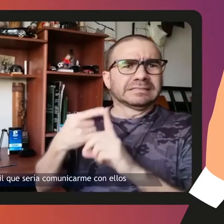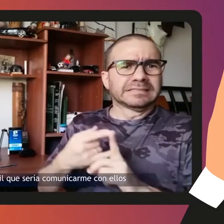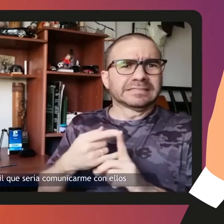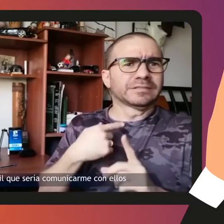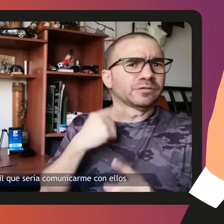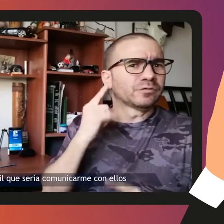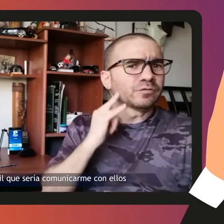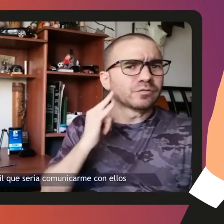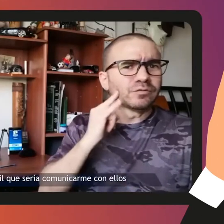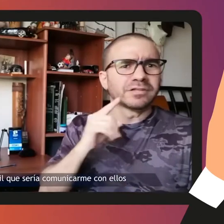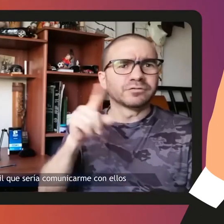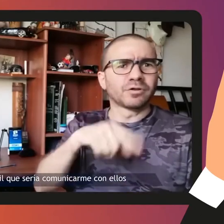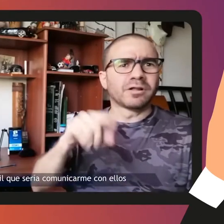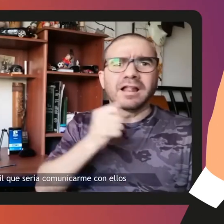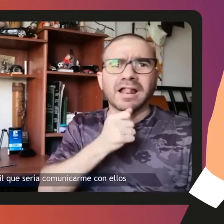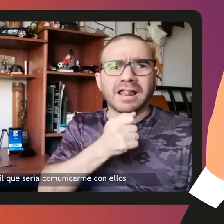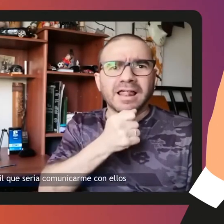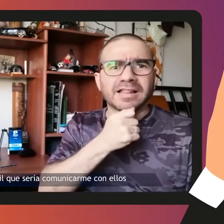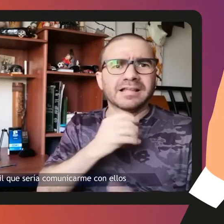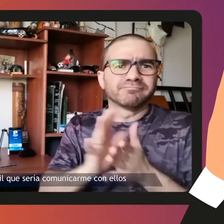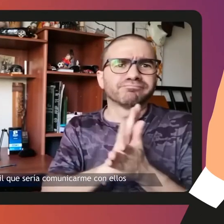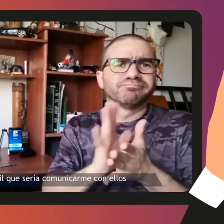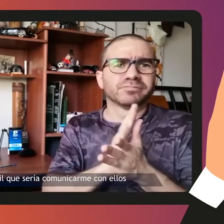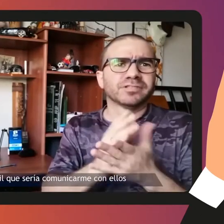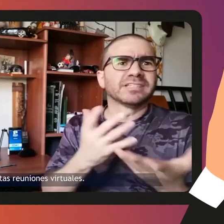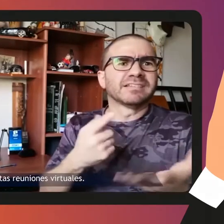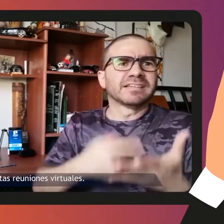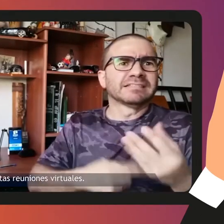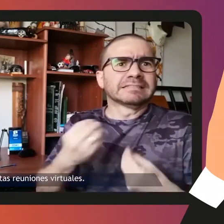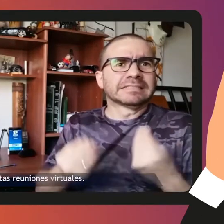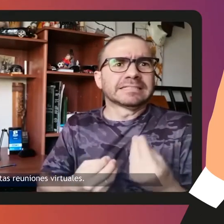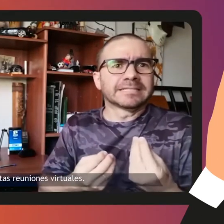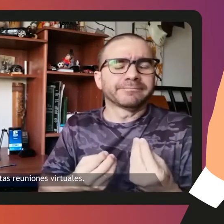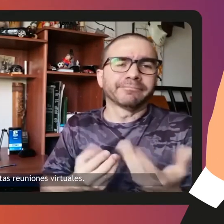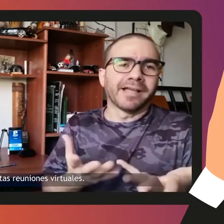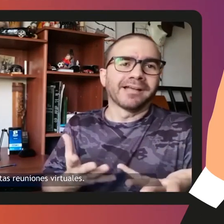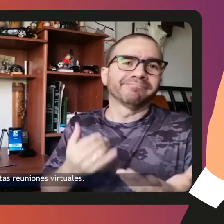Pensé lo difícil que sería comunicarme con ellos en estas reuniones virtuales.